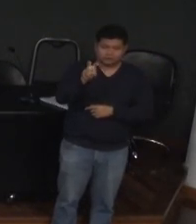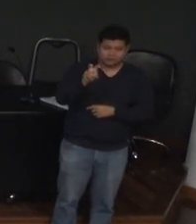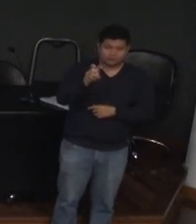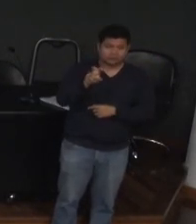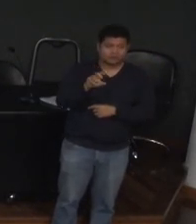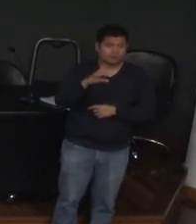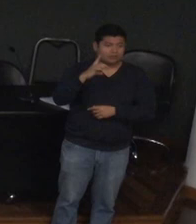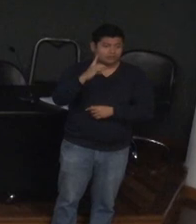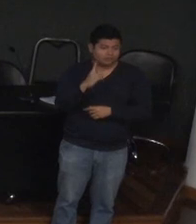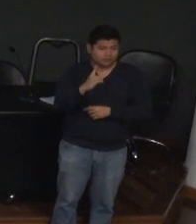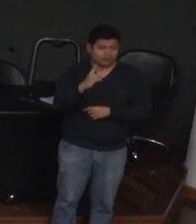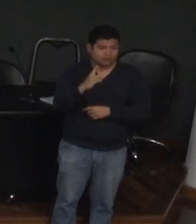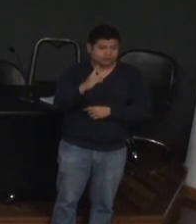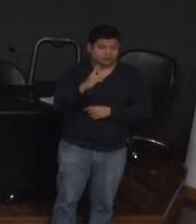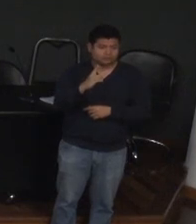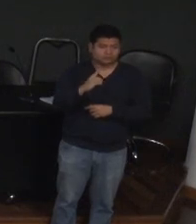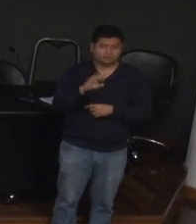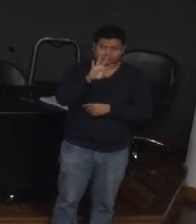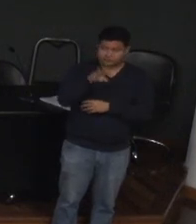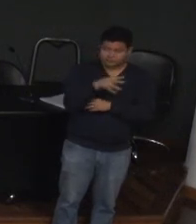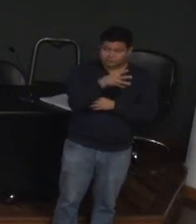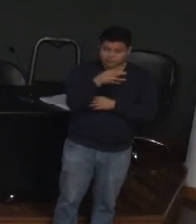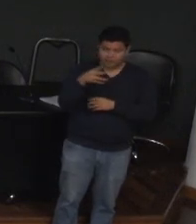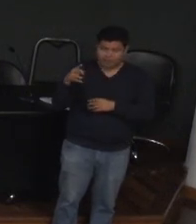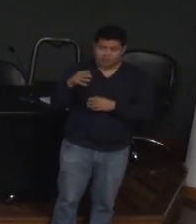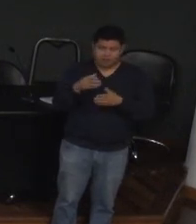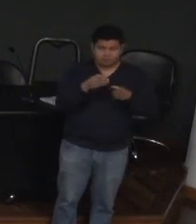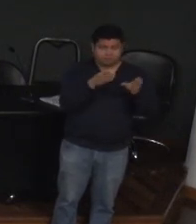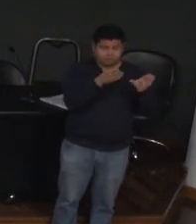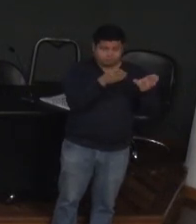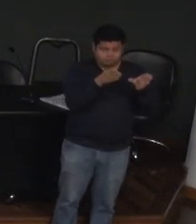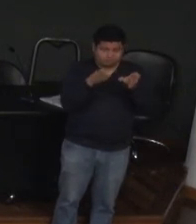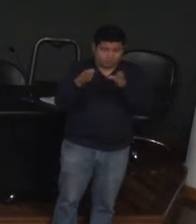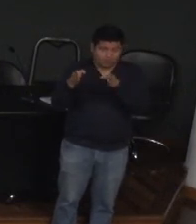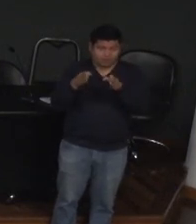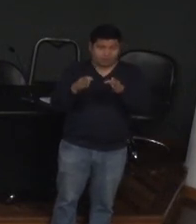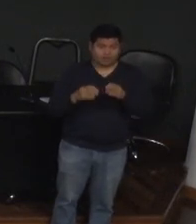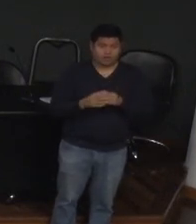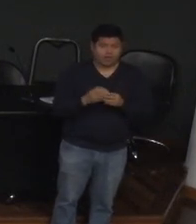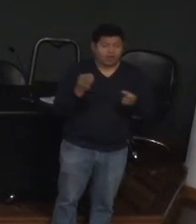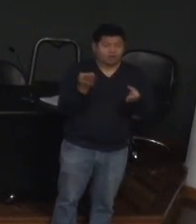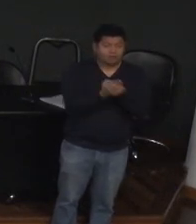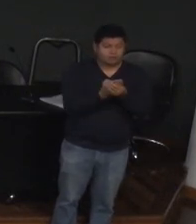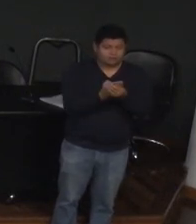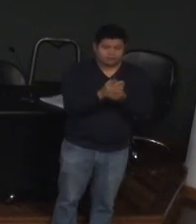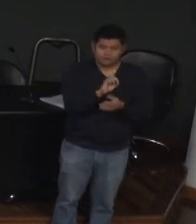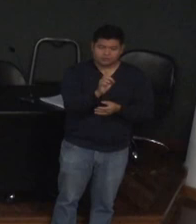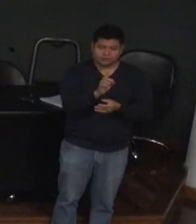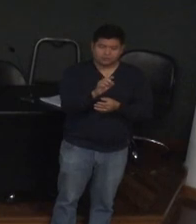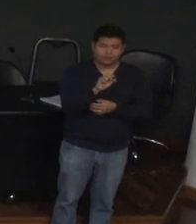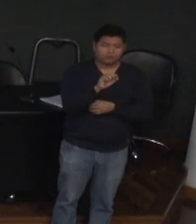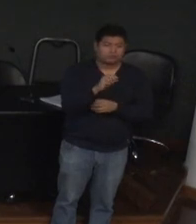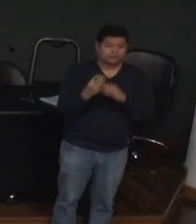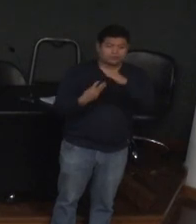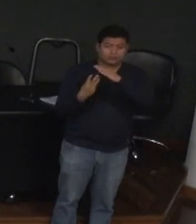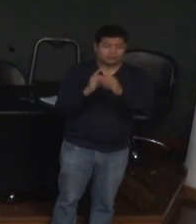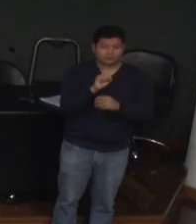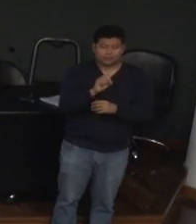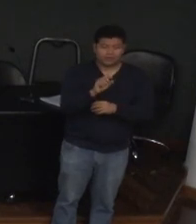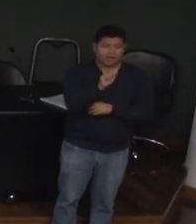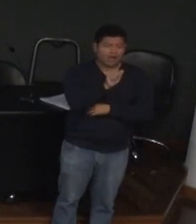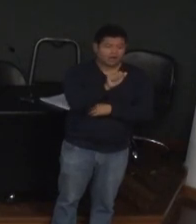do mapeamento. Né? Então isso aqui é um ativo, não é um processo e nenhum terceiro. Que ativo que é esse? Nome do ativo ou